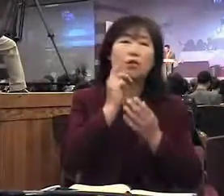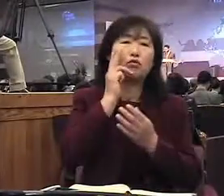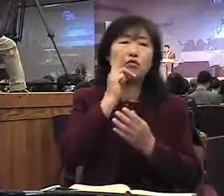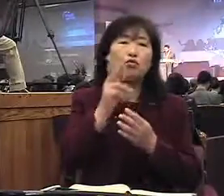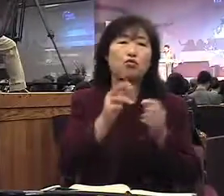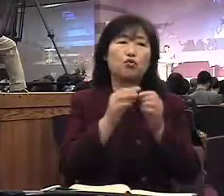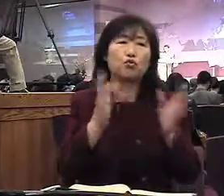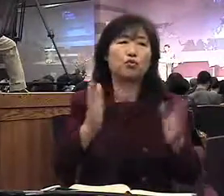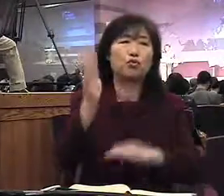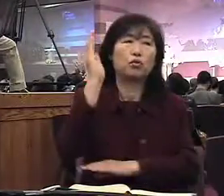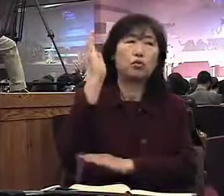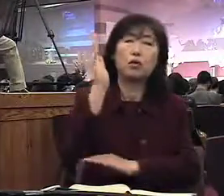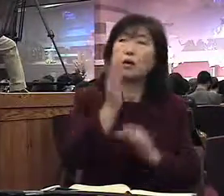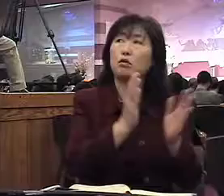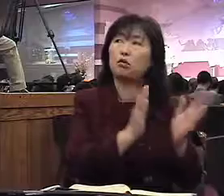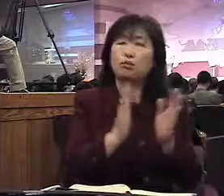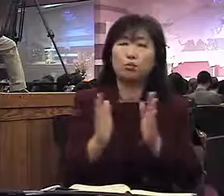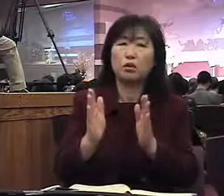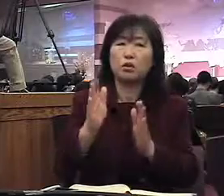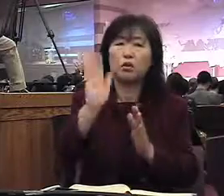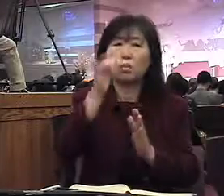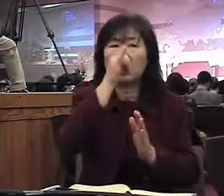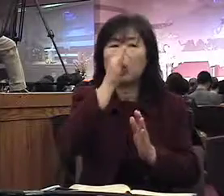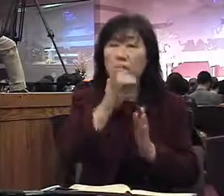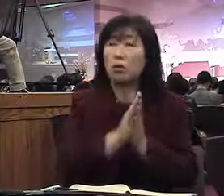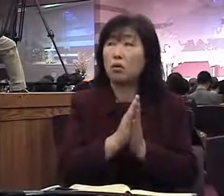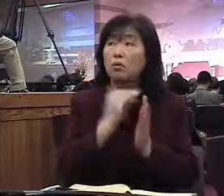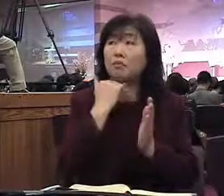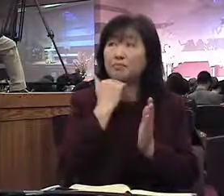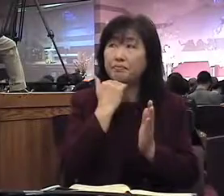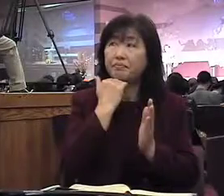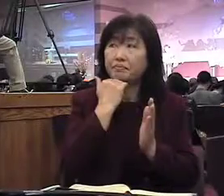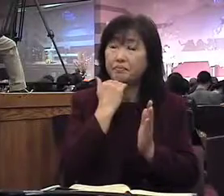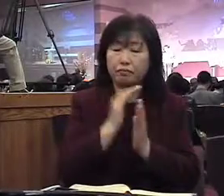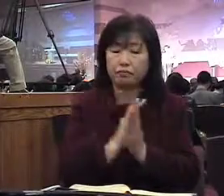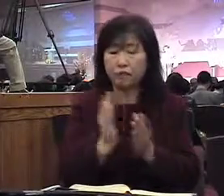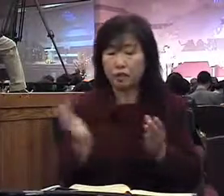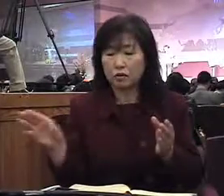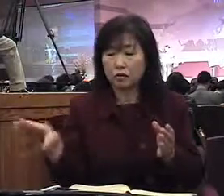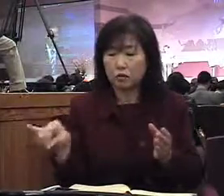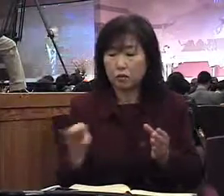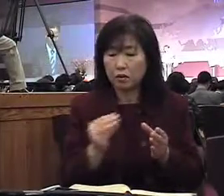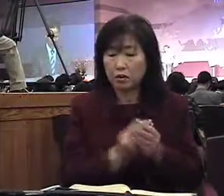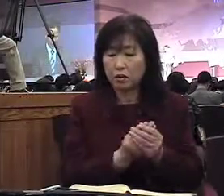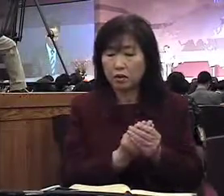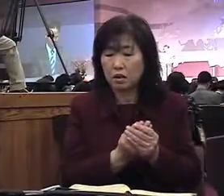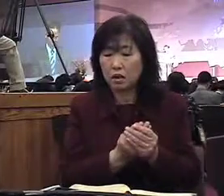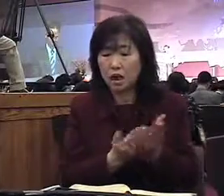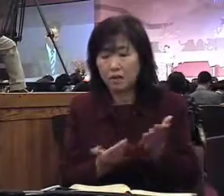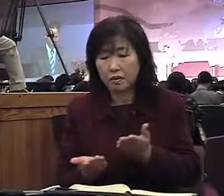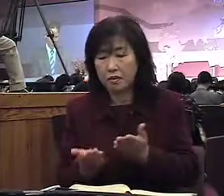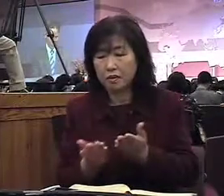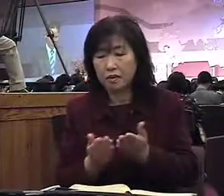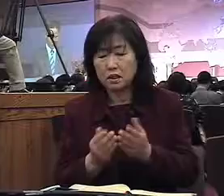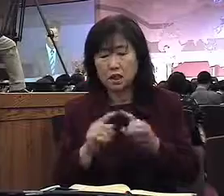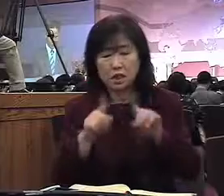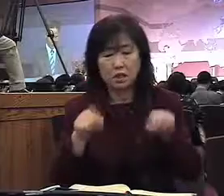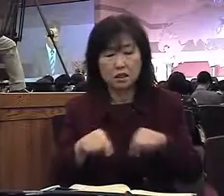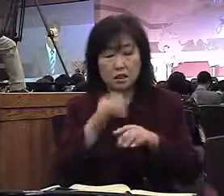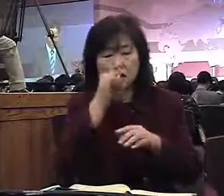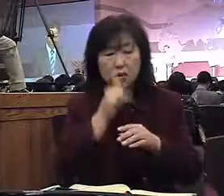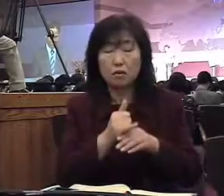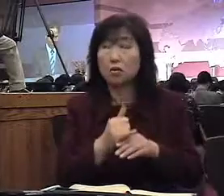말씀 세미나가 준비되어 있습니다. 여러분들을 기다리고 있는데요. 주보 안에 보시면 안내지가 있습니다. 참조해 주시기를